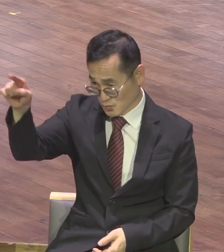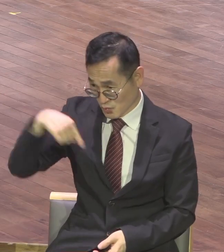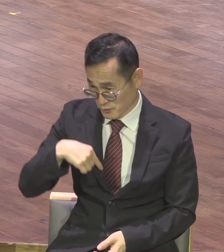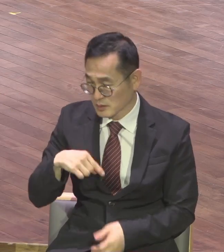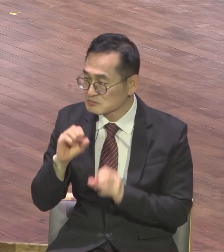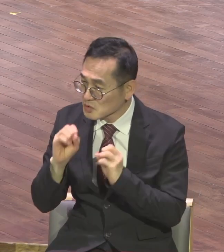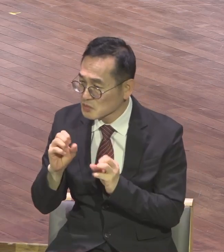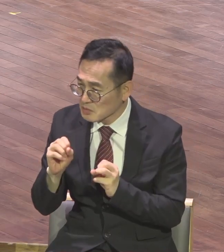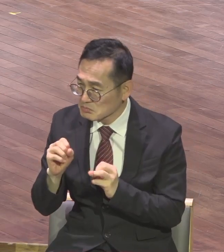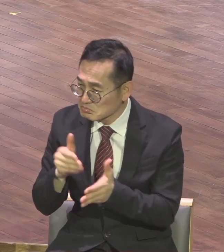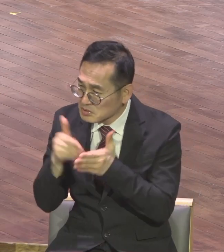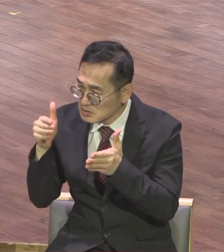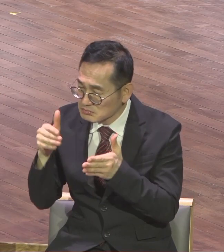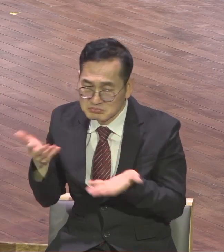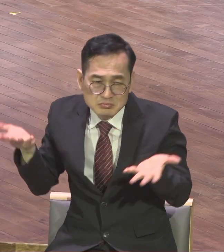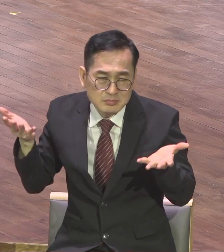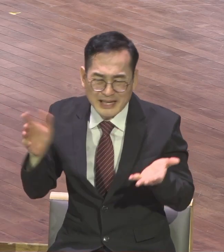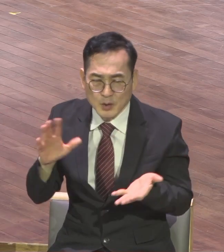이 말씀이에요 지금.